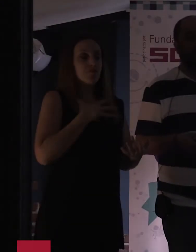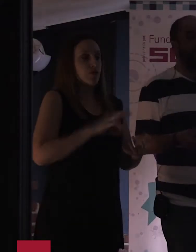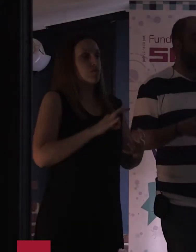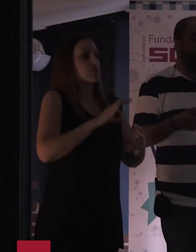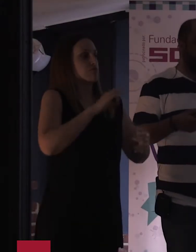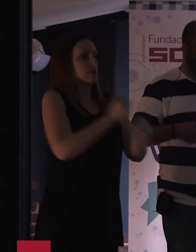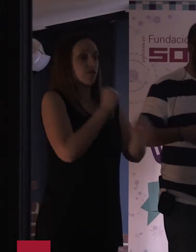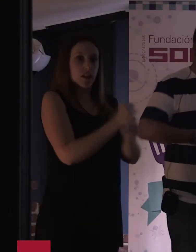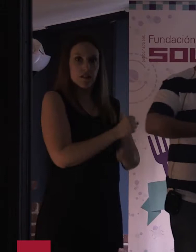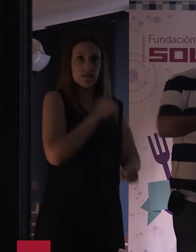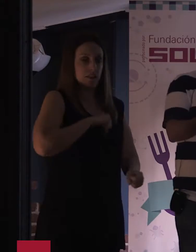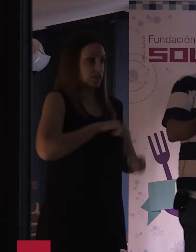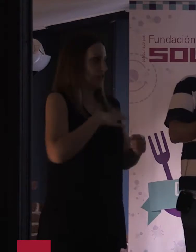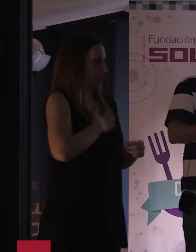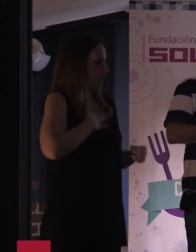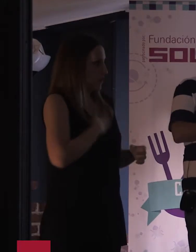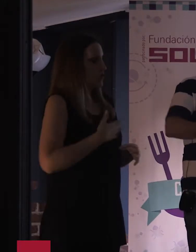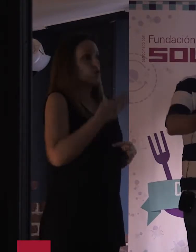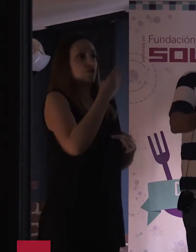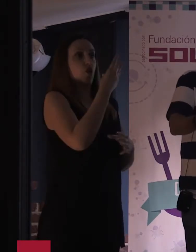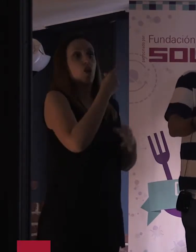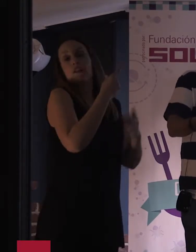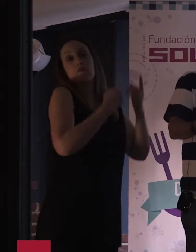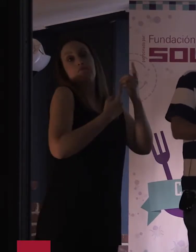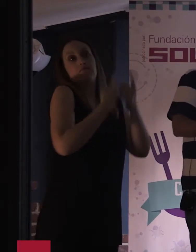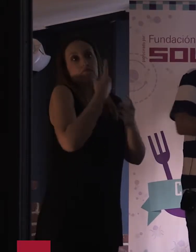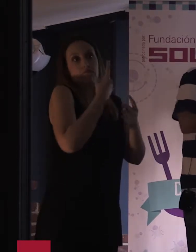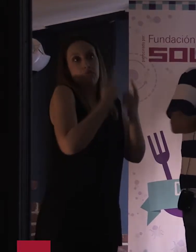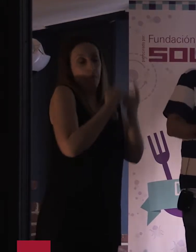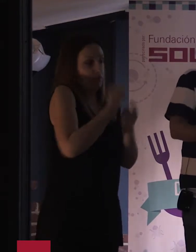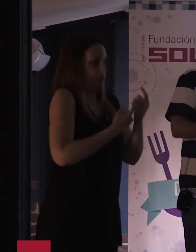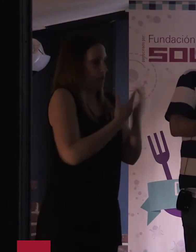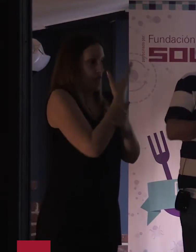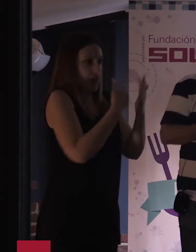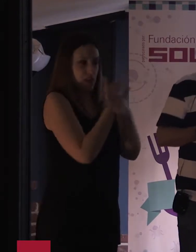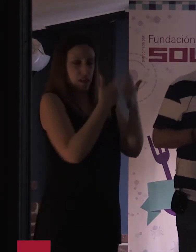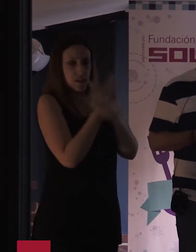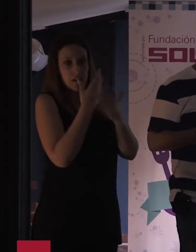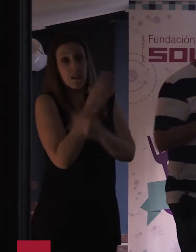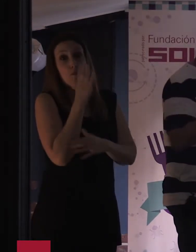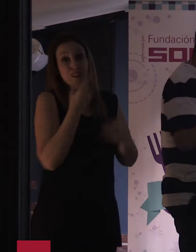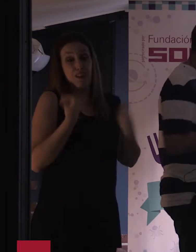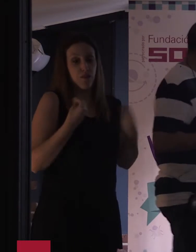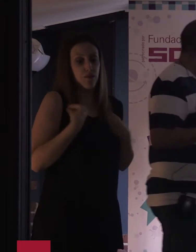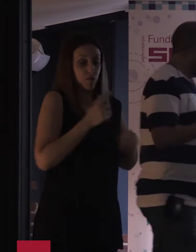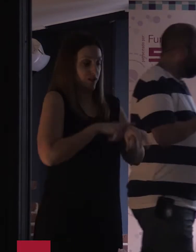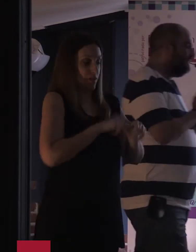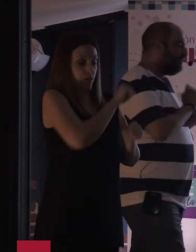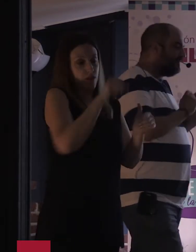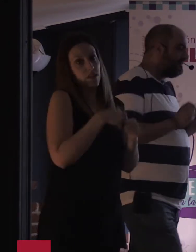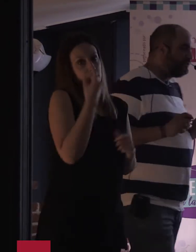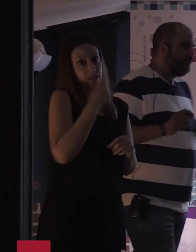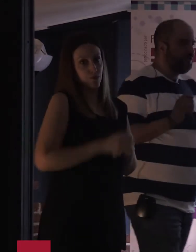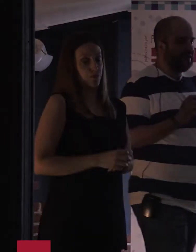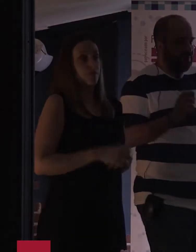ellas, ¿vale? Se sienten a gusto durante muchos días para poder hacer un experimento, claro, ¿no? Esto tiene que durar vivo un tiempo. Vale,